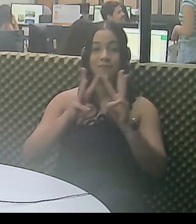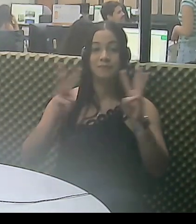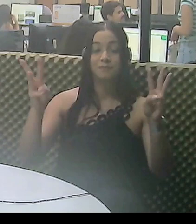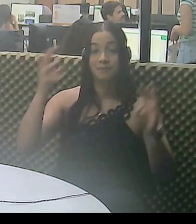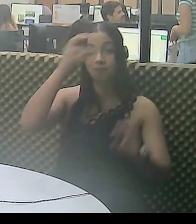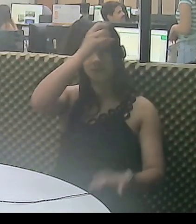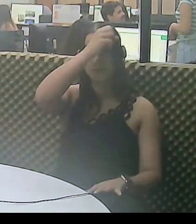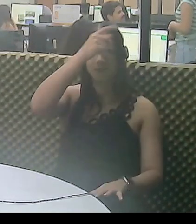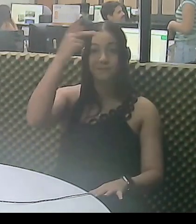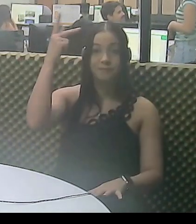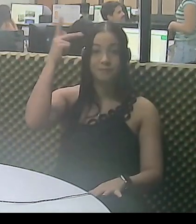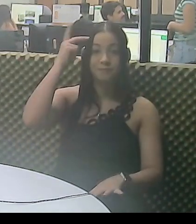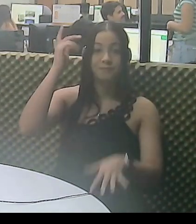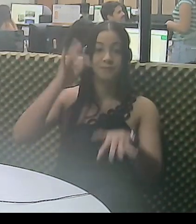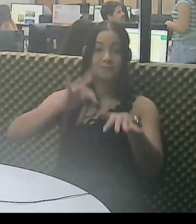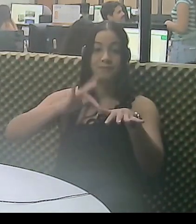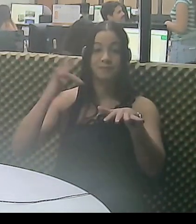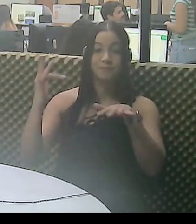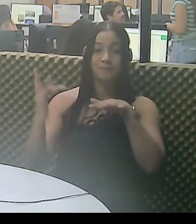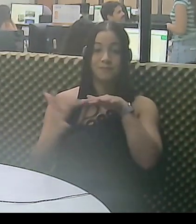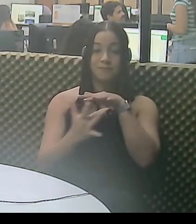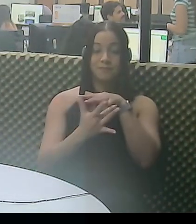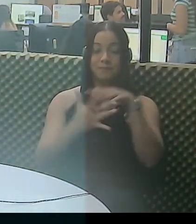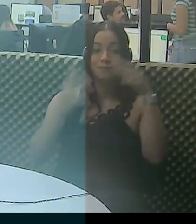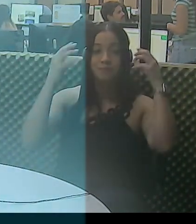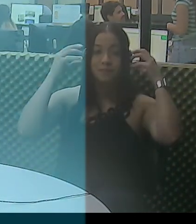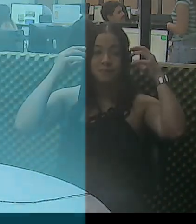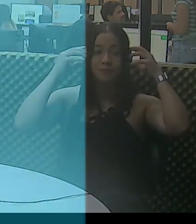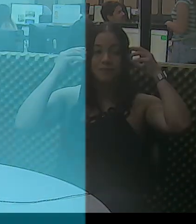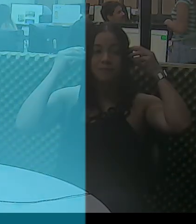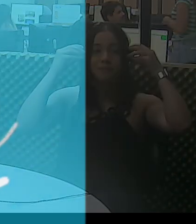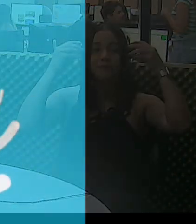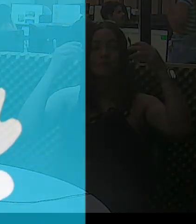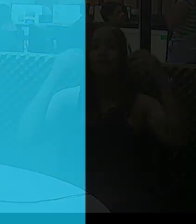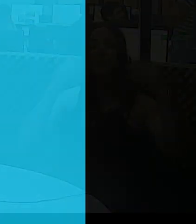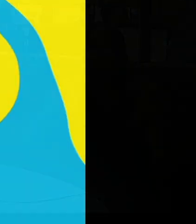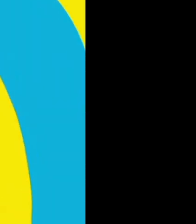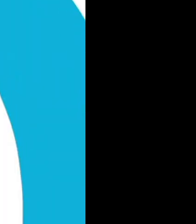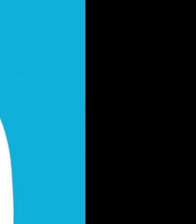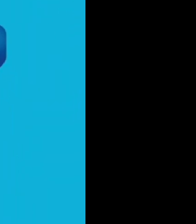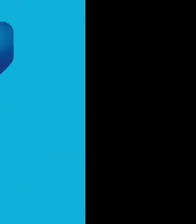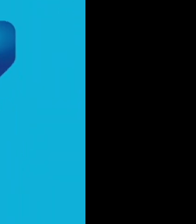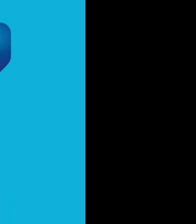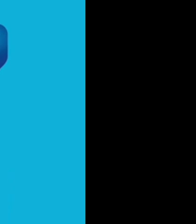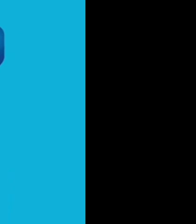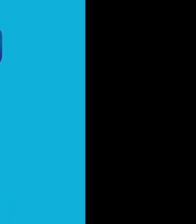Continue conosco no portal da Prefeitura e nas redes sociais.